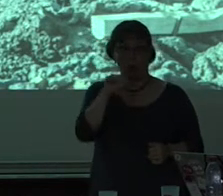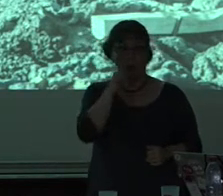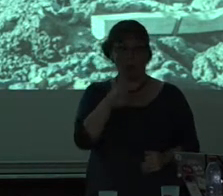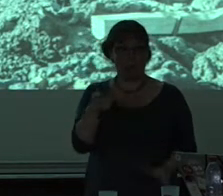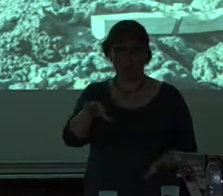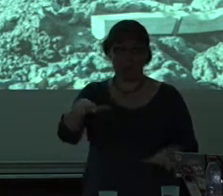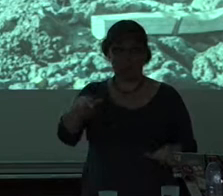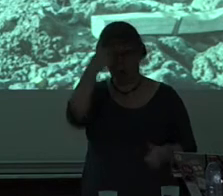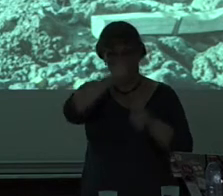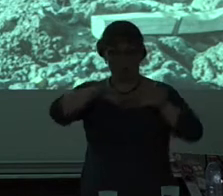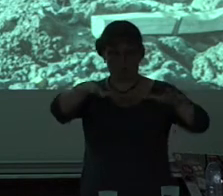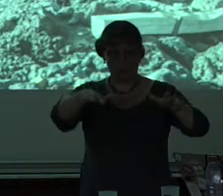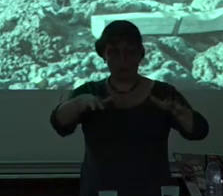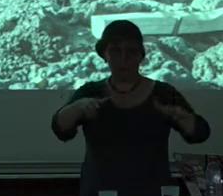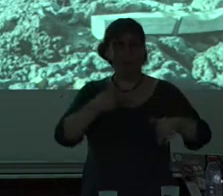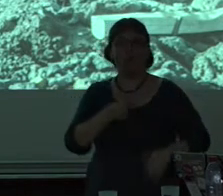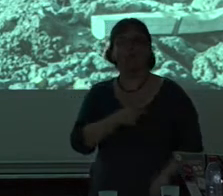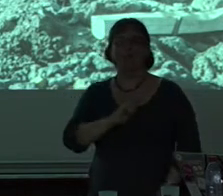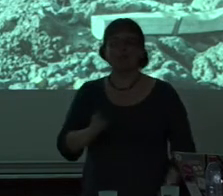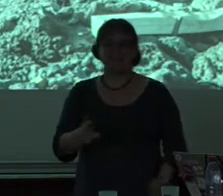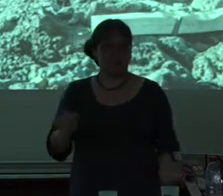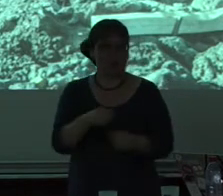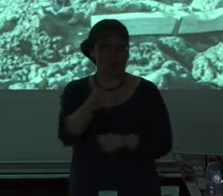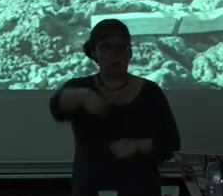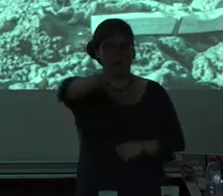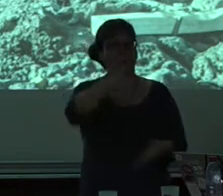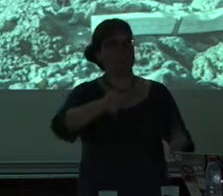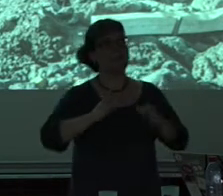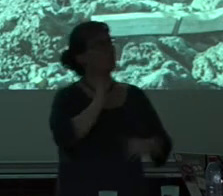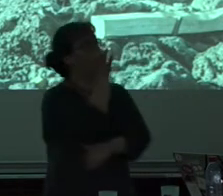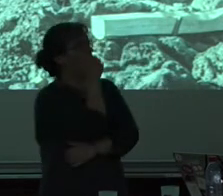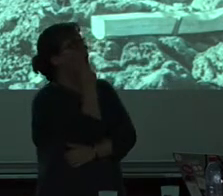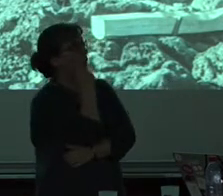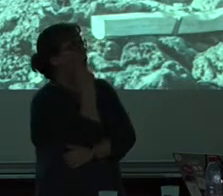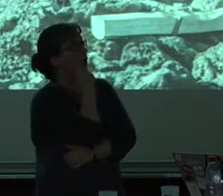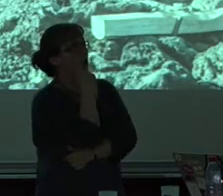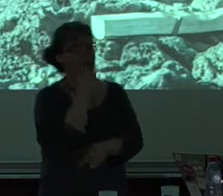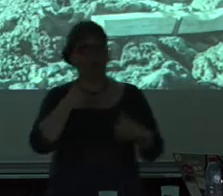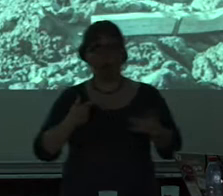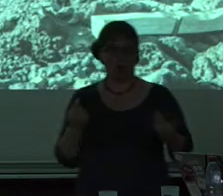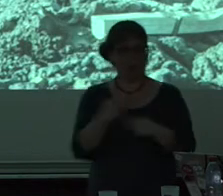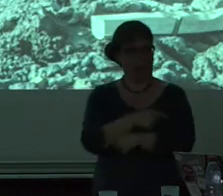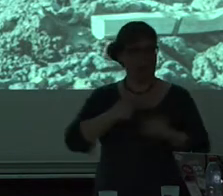vexe pas, mais c'est normal, c'est parce que vous êtes là à m'écouter et que moi je suis devant vous et que je suis dans une posture active.